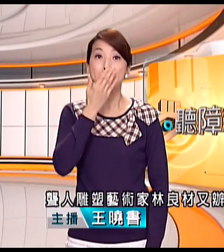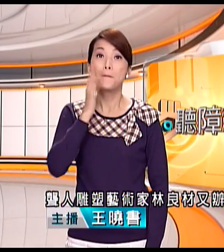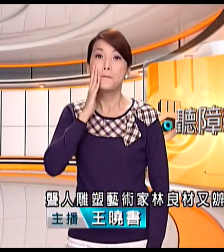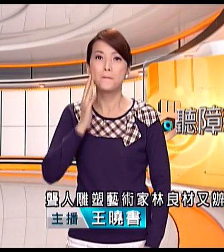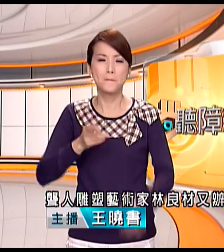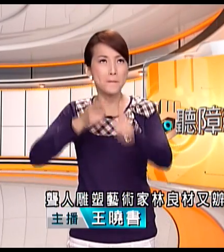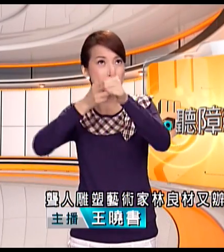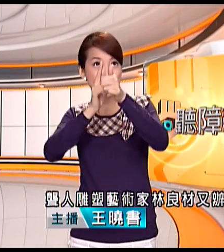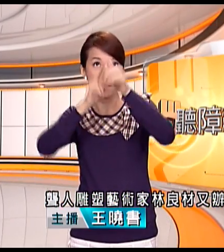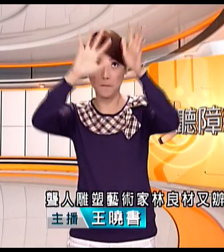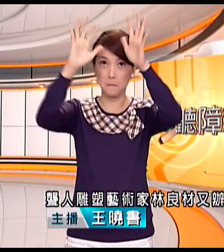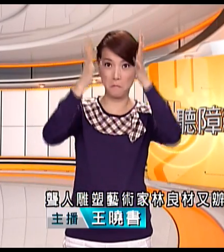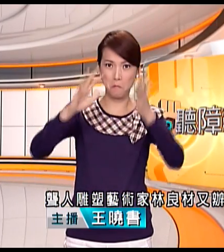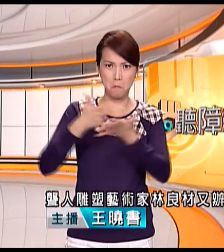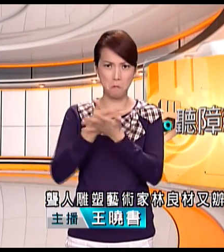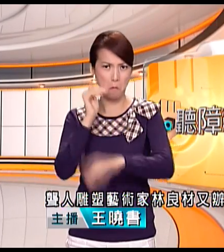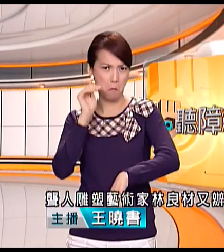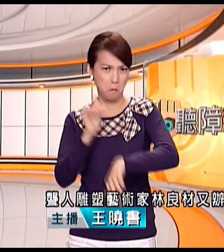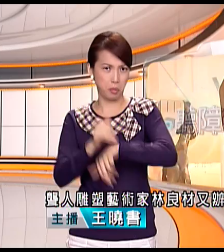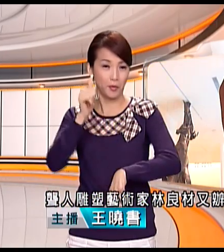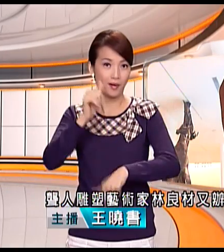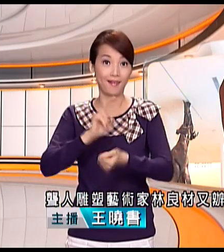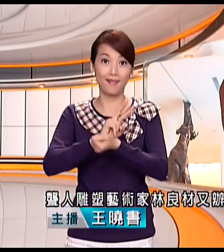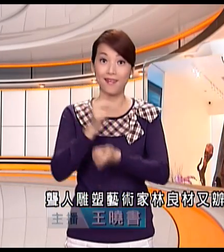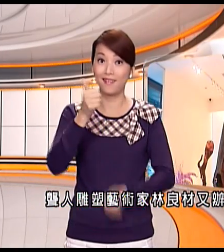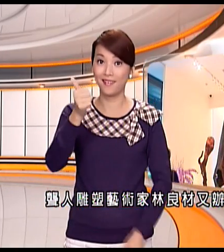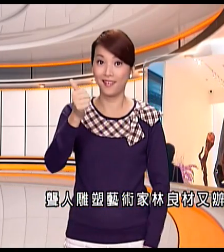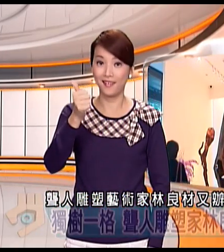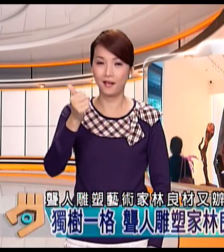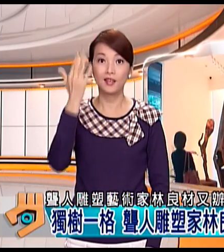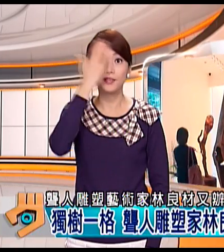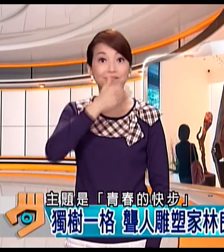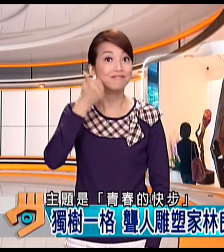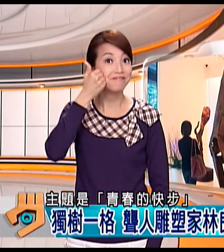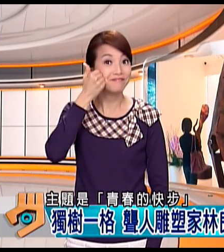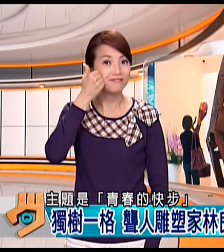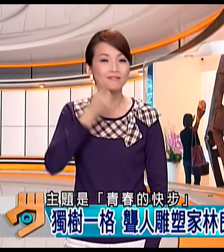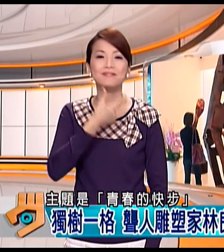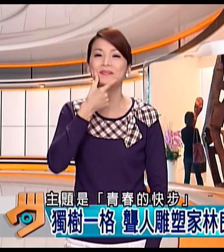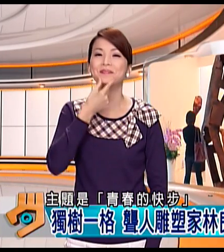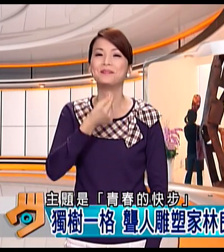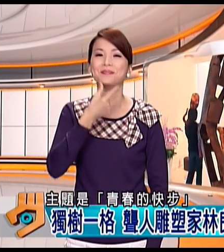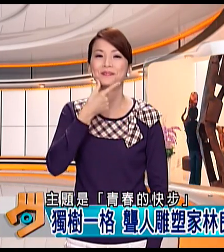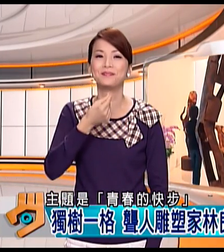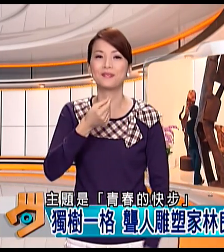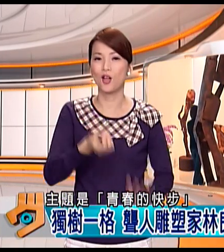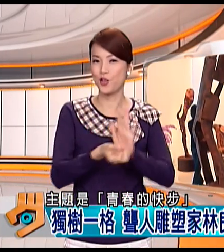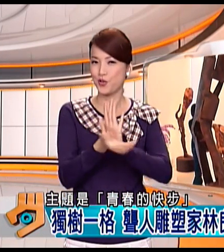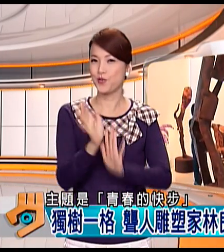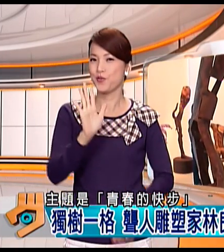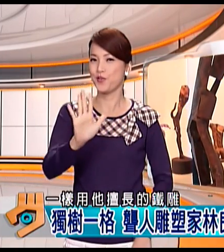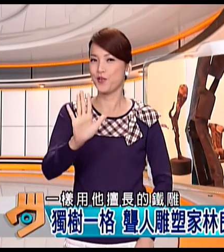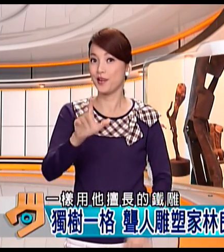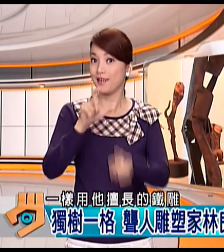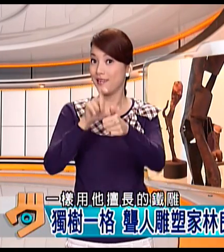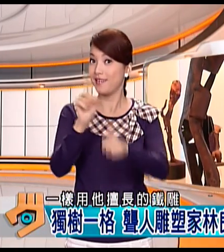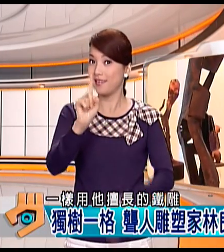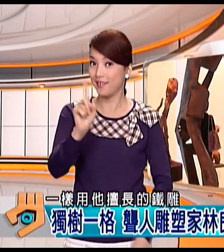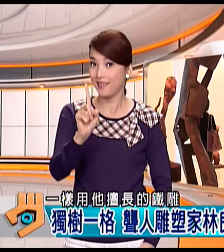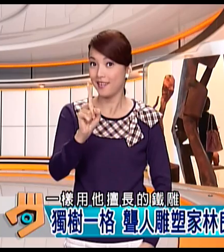聋人雕塑艺术家林良才又办个展了，主题是青春的快步，一样用他擅长的